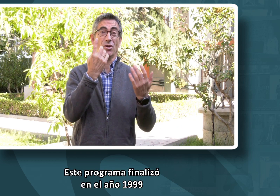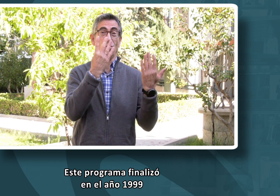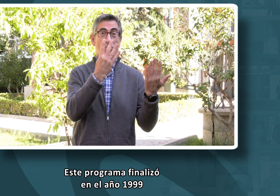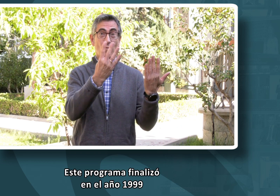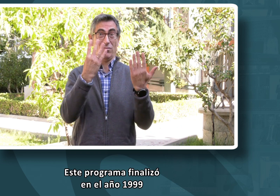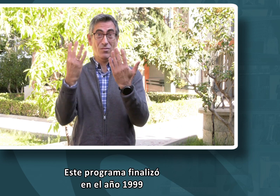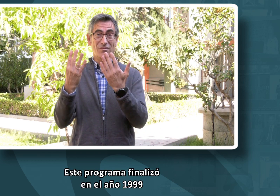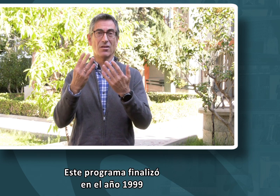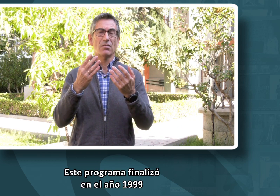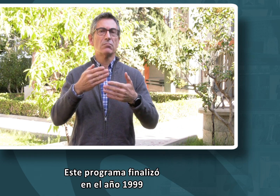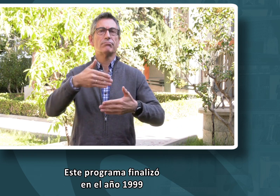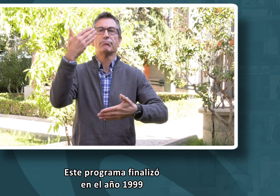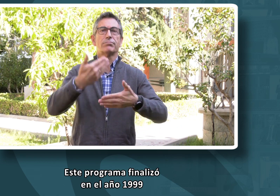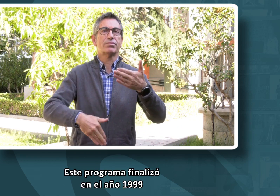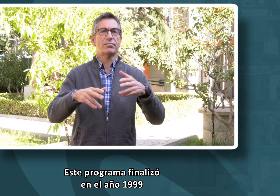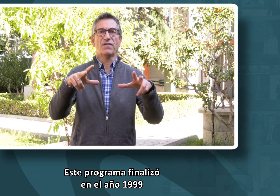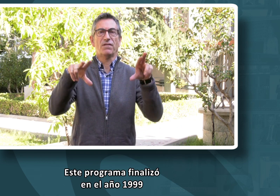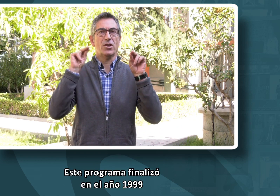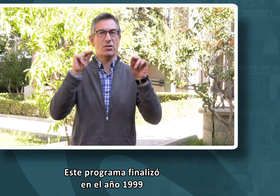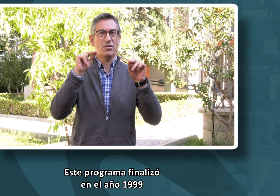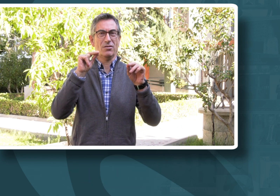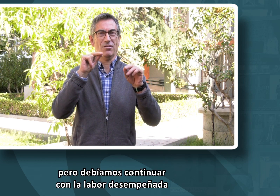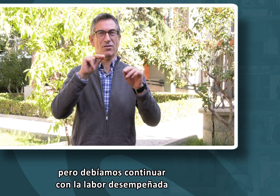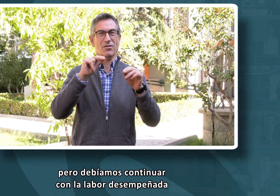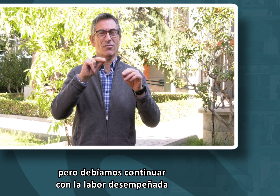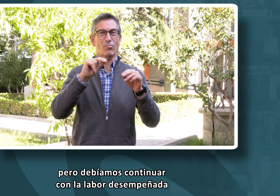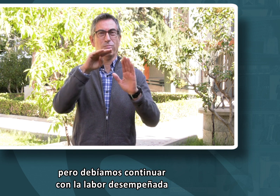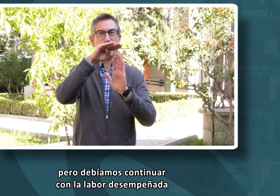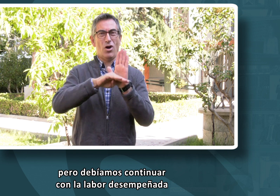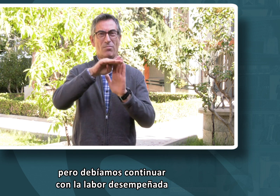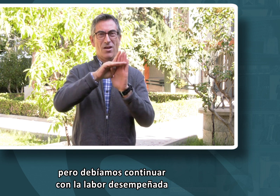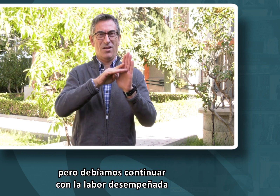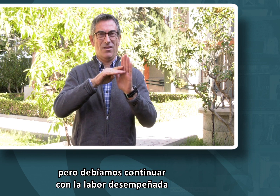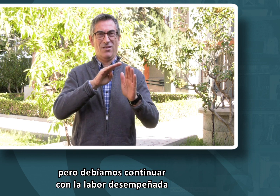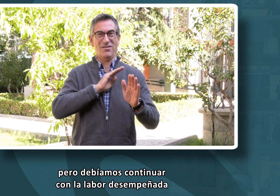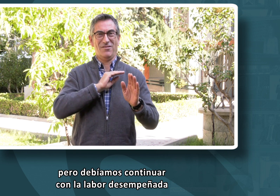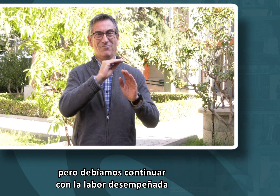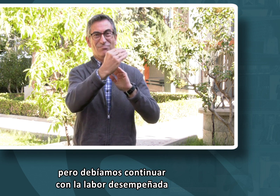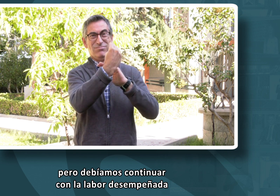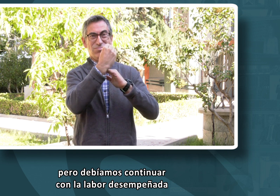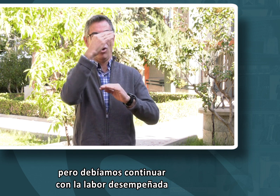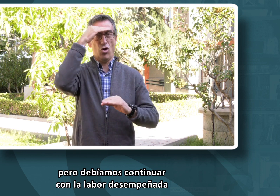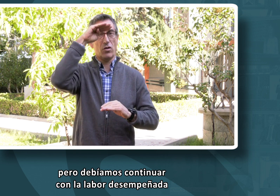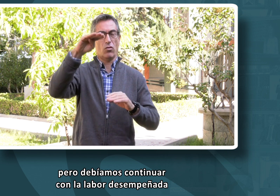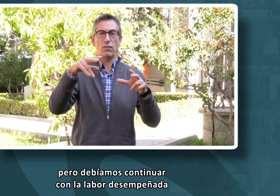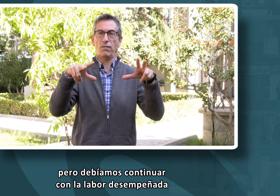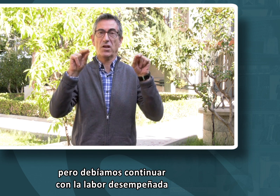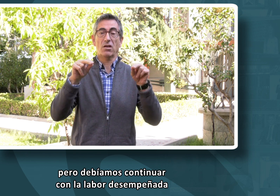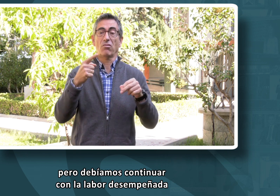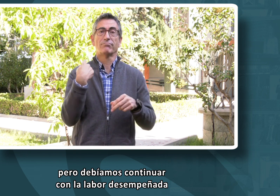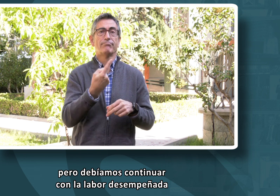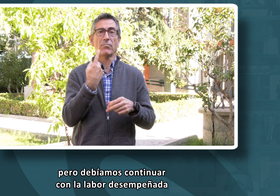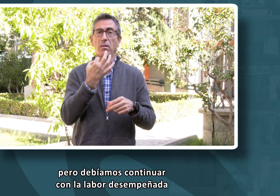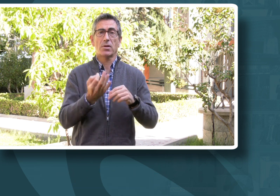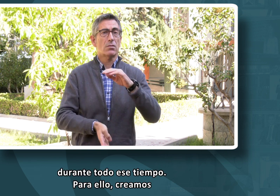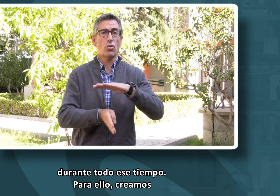Este programa finalizó en el año 1999, pero debíamos continuar con la labor desempeñada